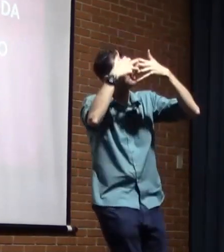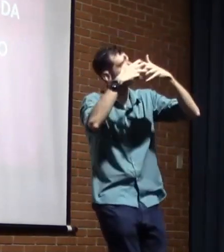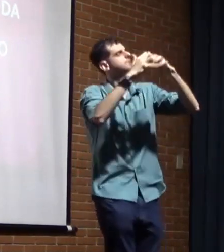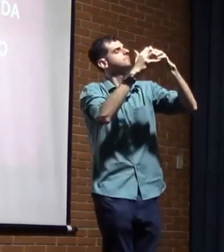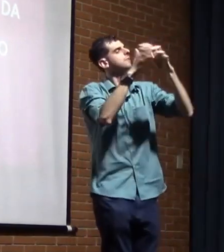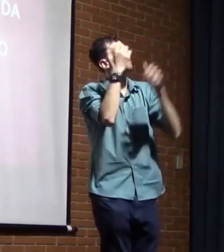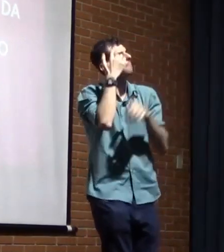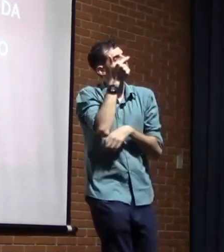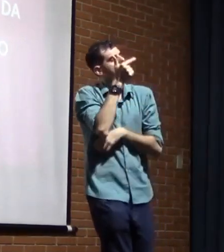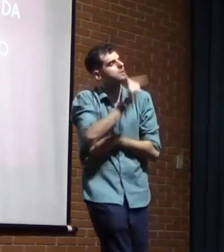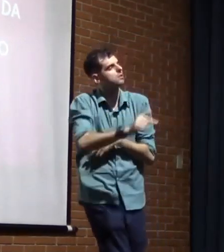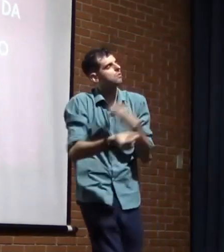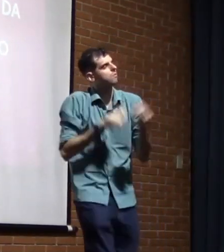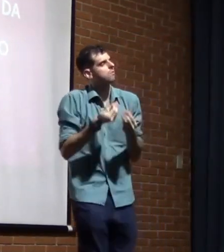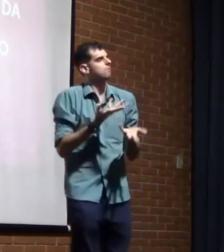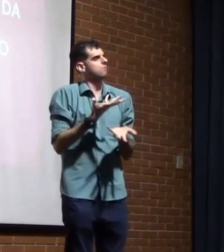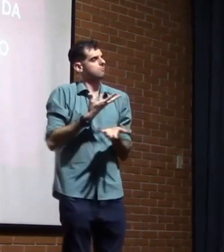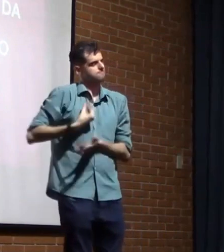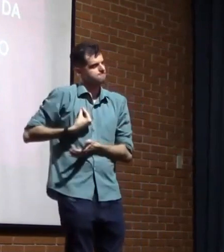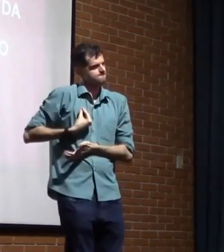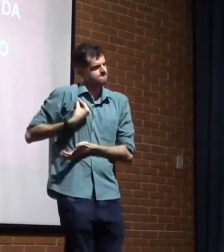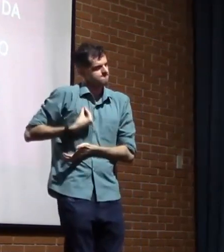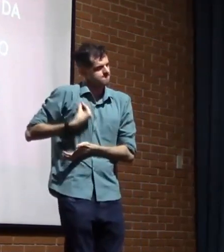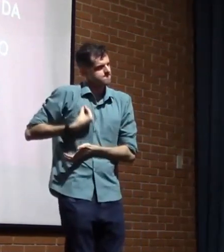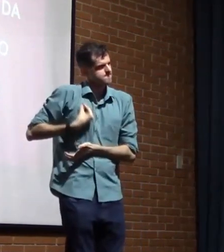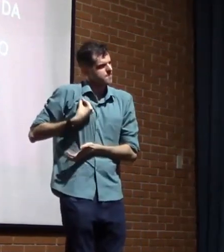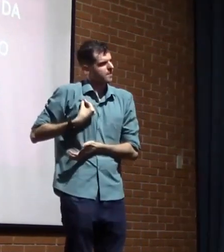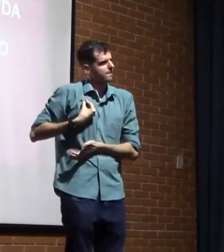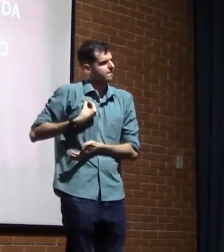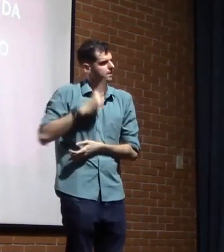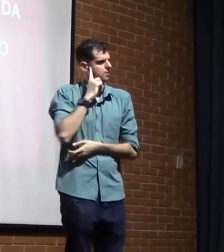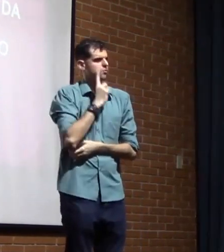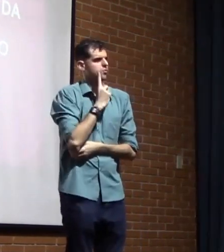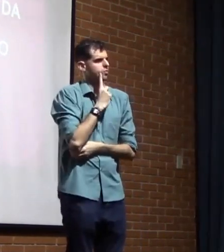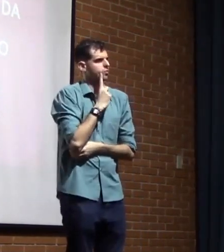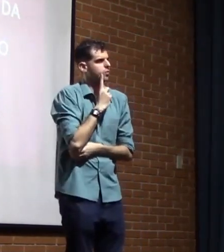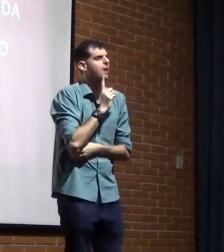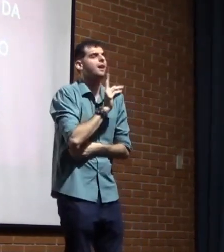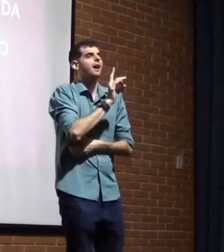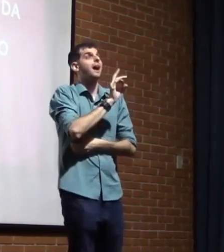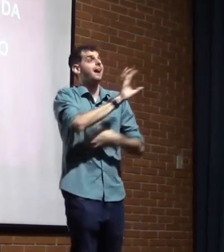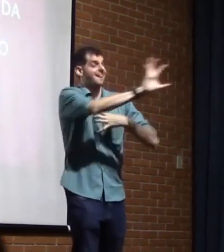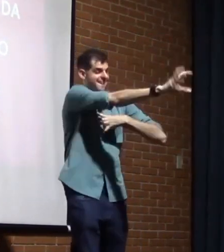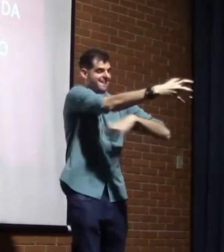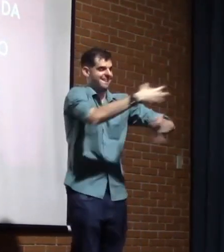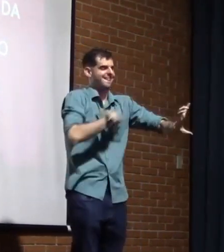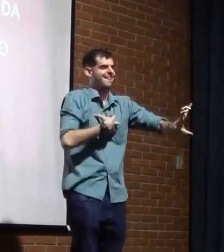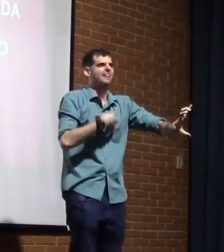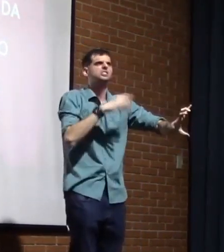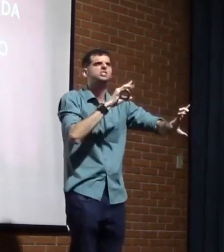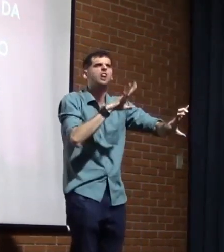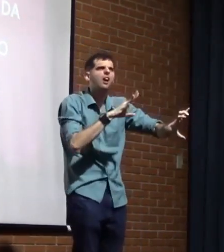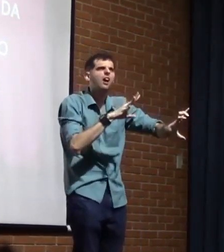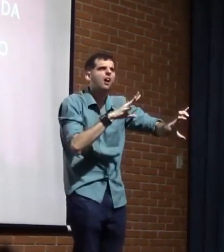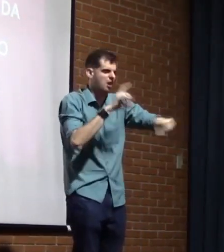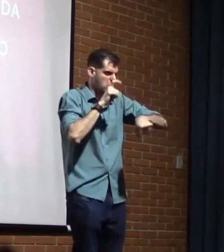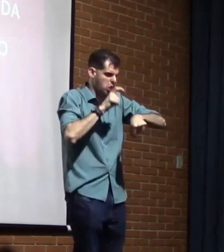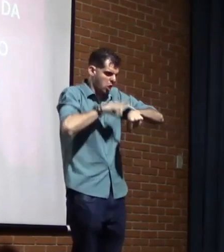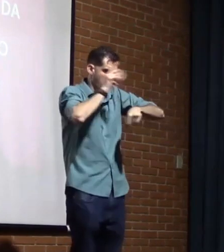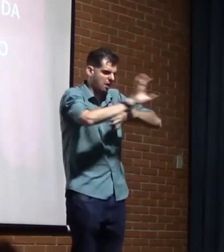vocês reflitam nessas questões, sabe? Nessa vivência do surdo, né? E aí, compartilhem